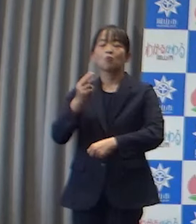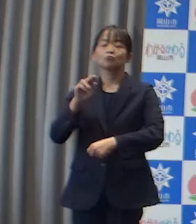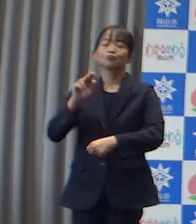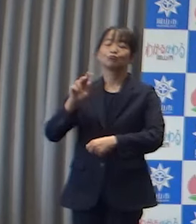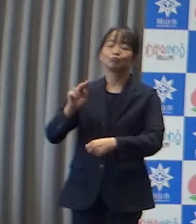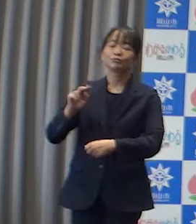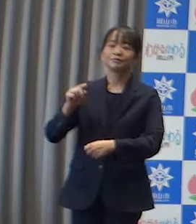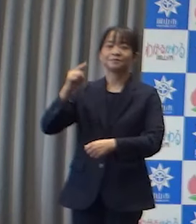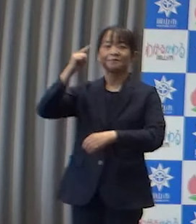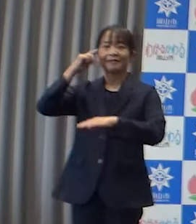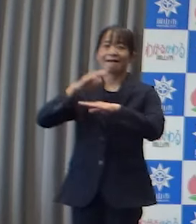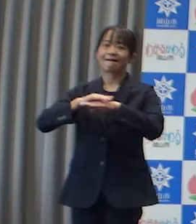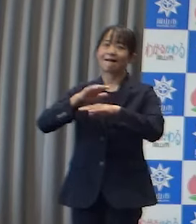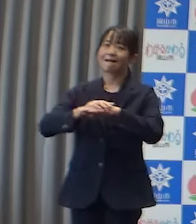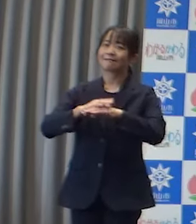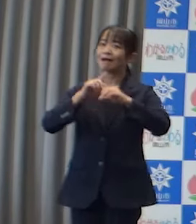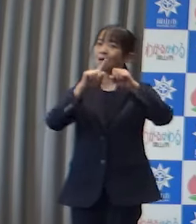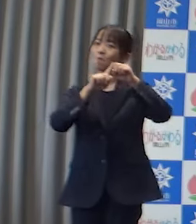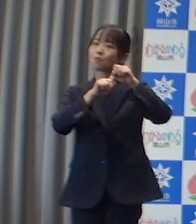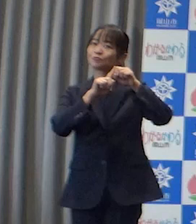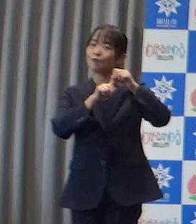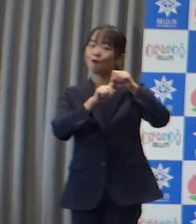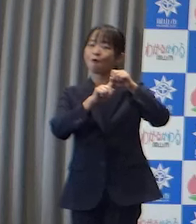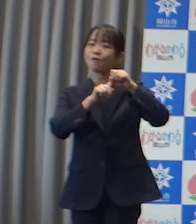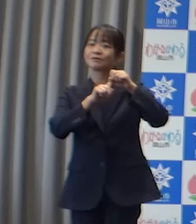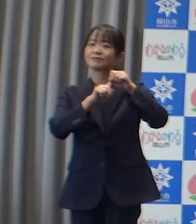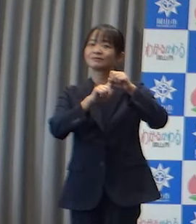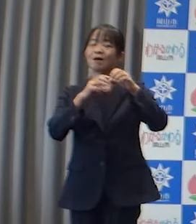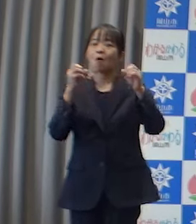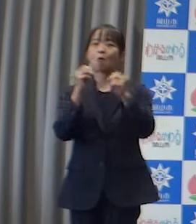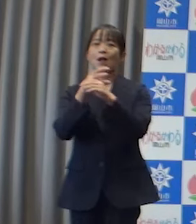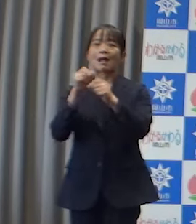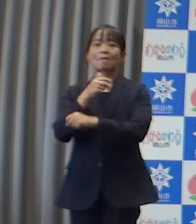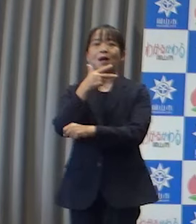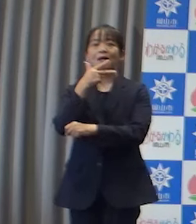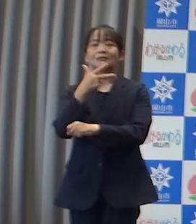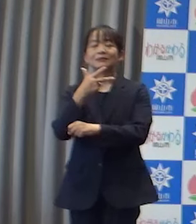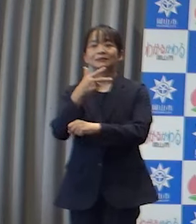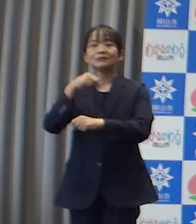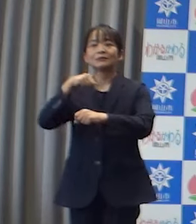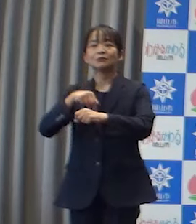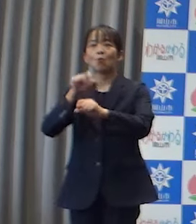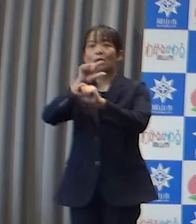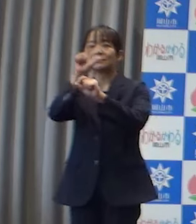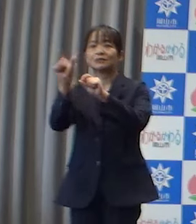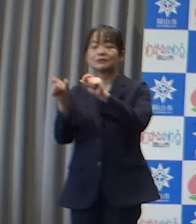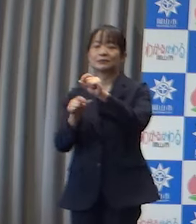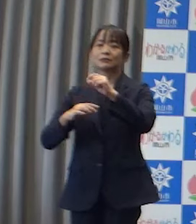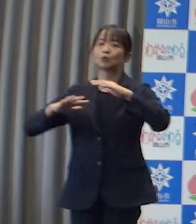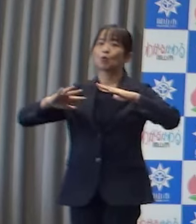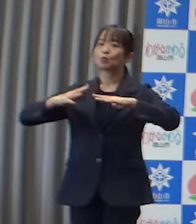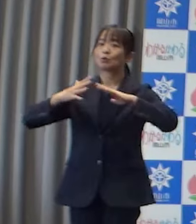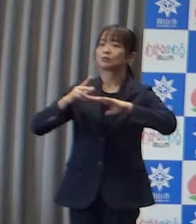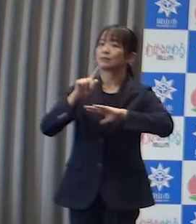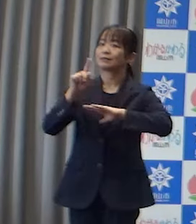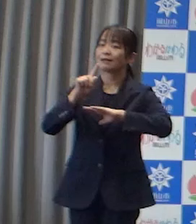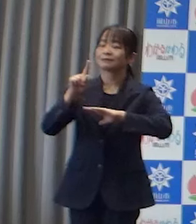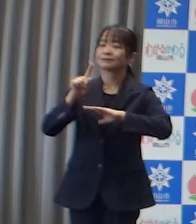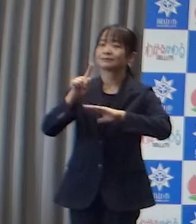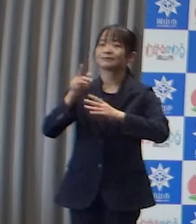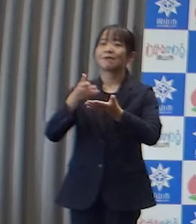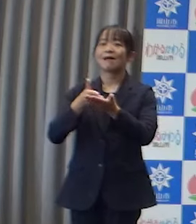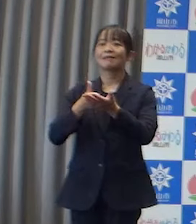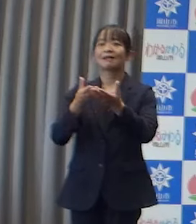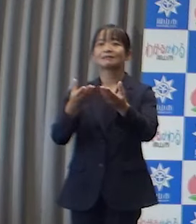岡山市がの SDGs の取り組みなどが中心であったわけですけれども、インタビュー動画は